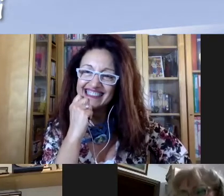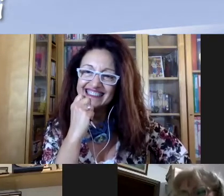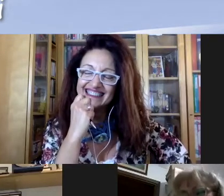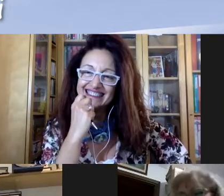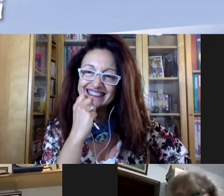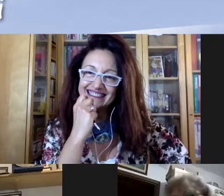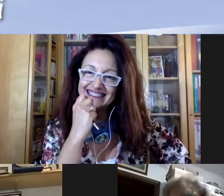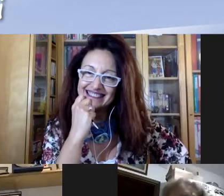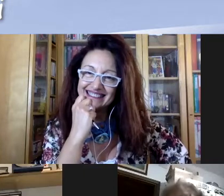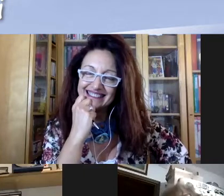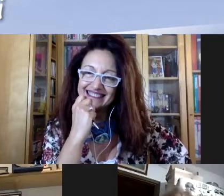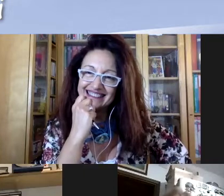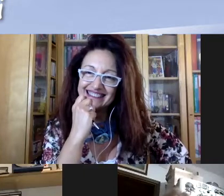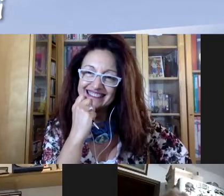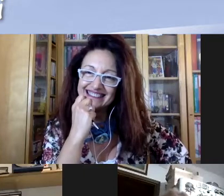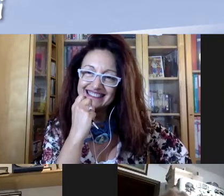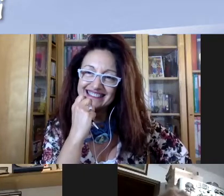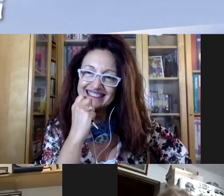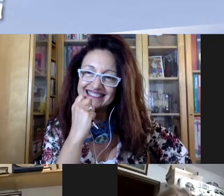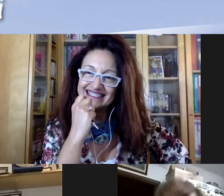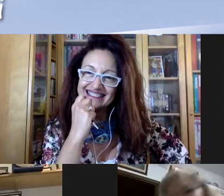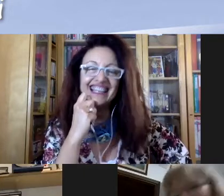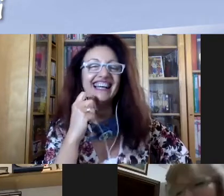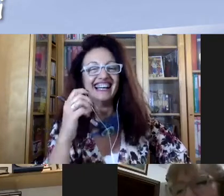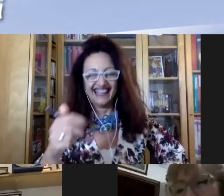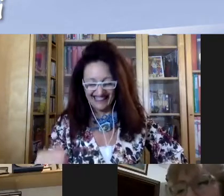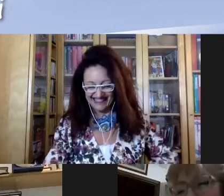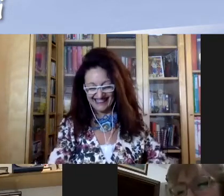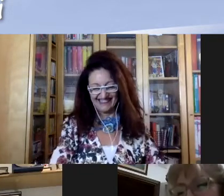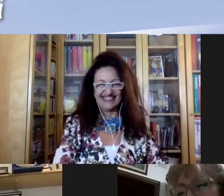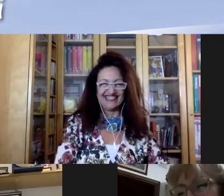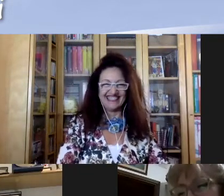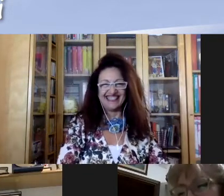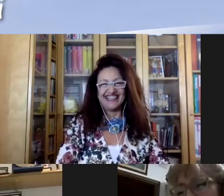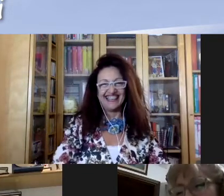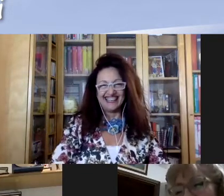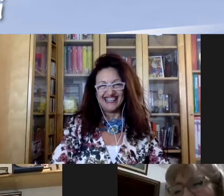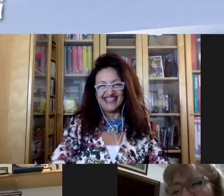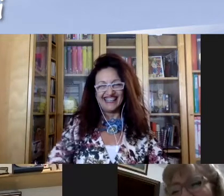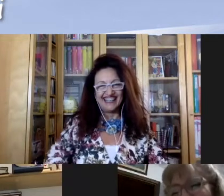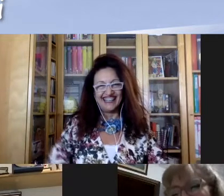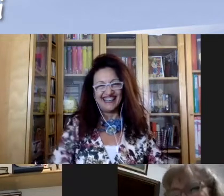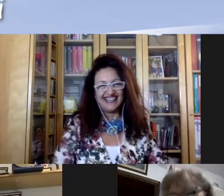Questa la chiamerei proprio art et attack, come si suol dire,